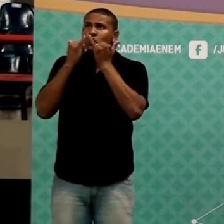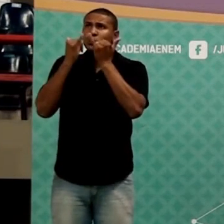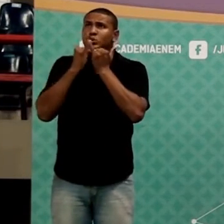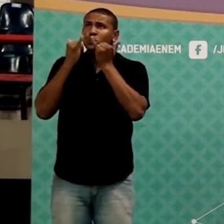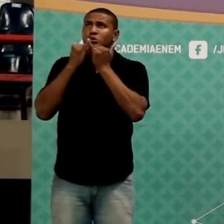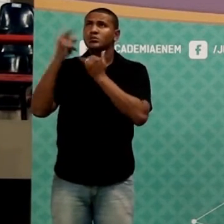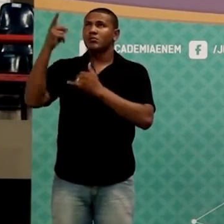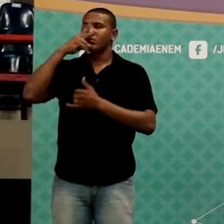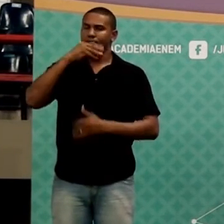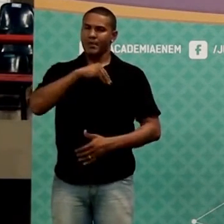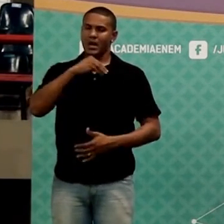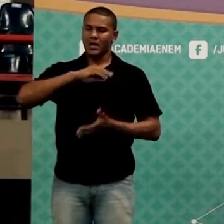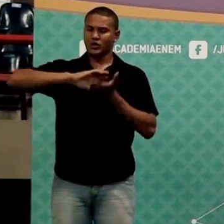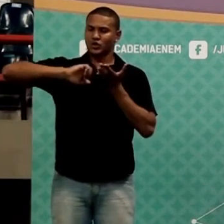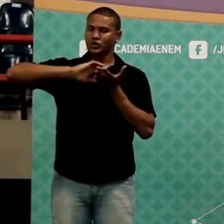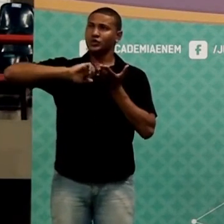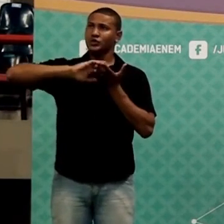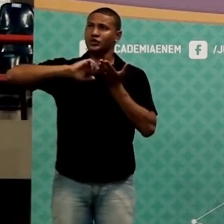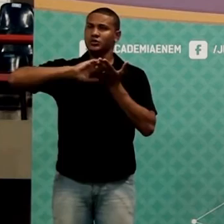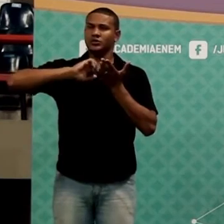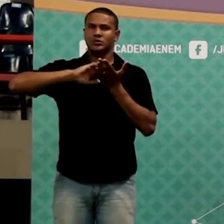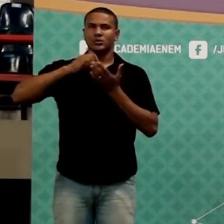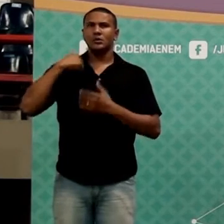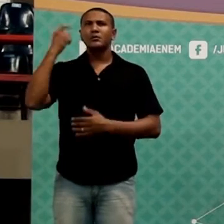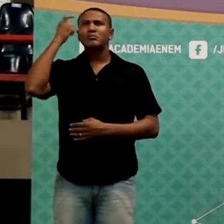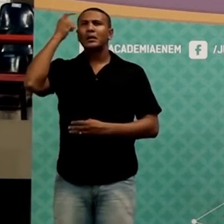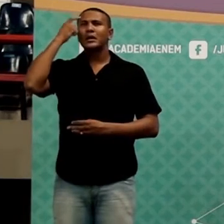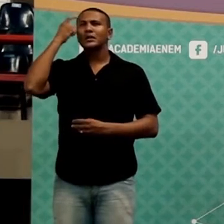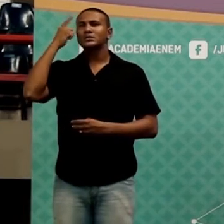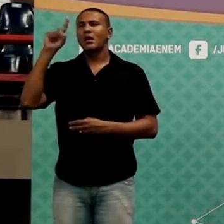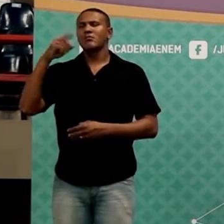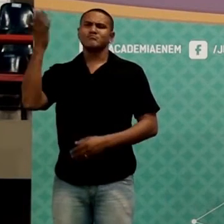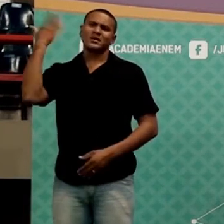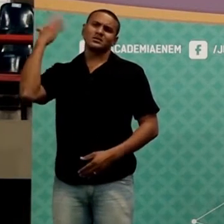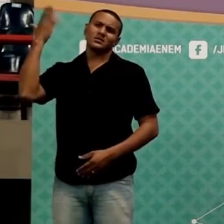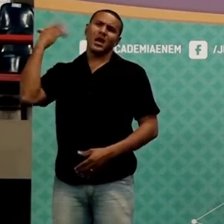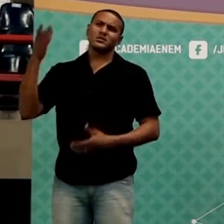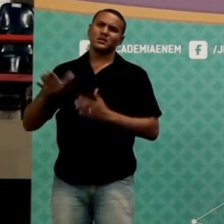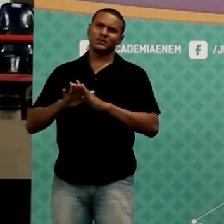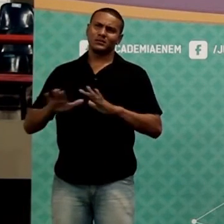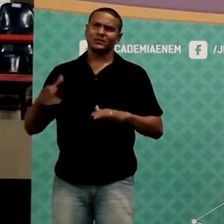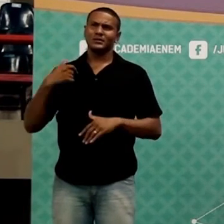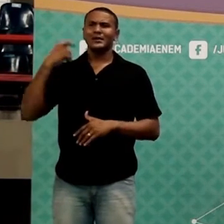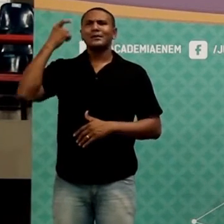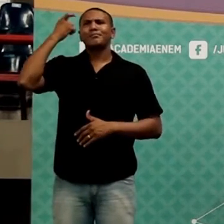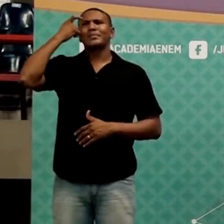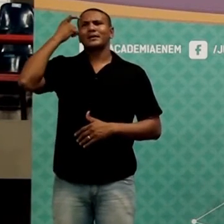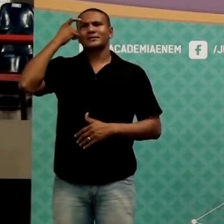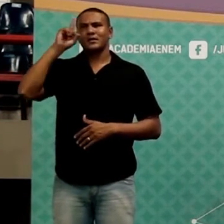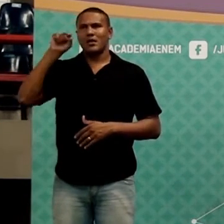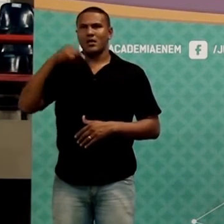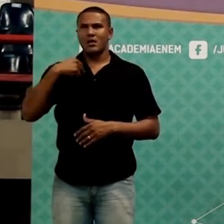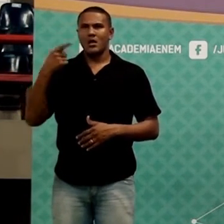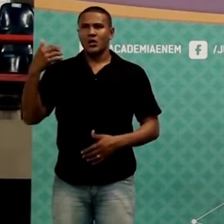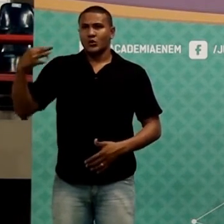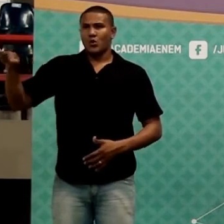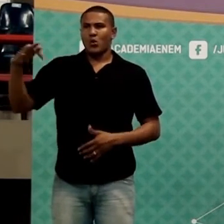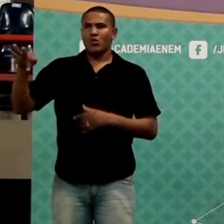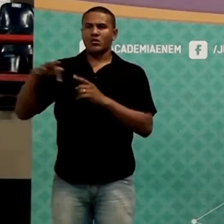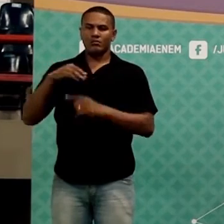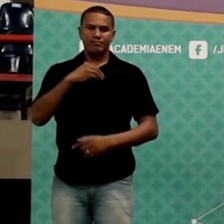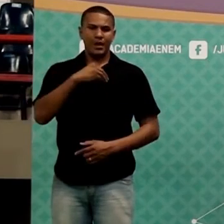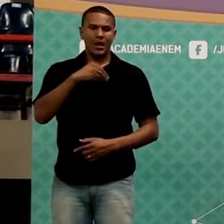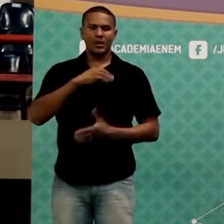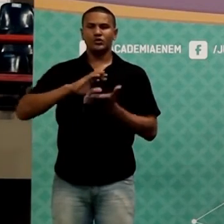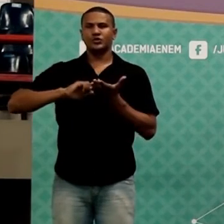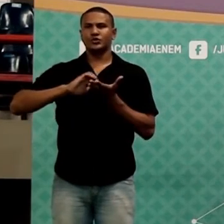mais pecados dele. Um pensamento muito comum na Idade Média, na Idade Moderna, que a dor tira o